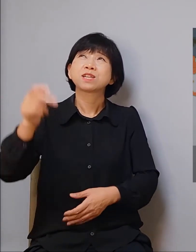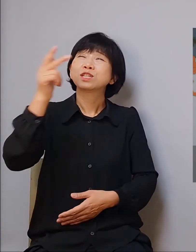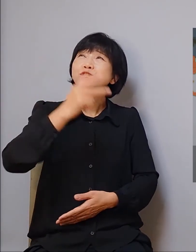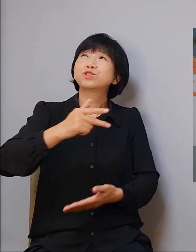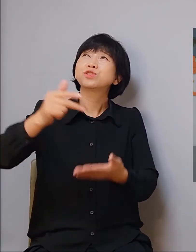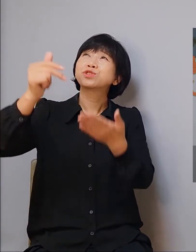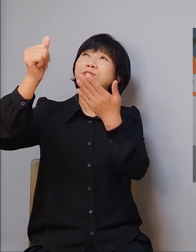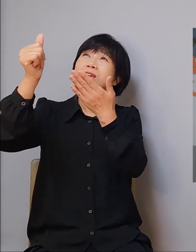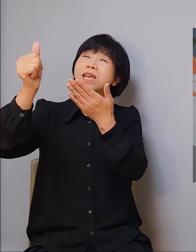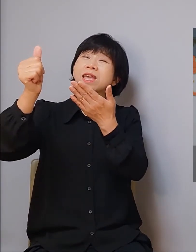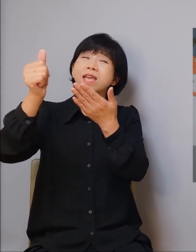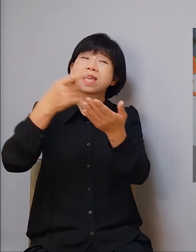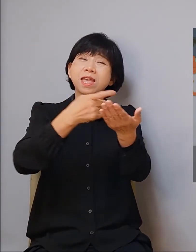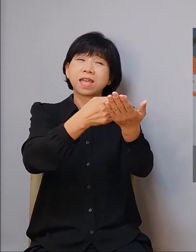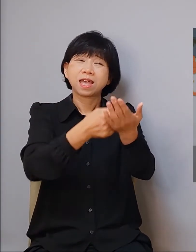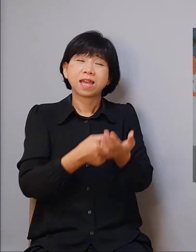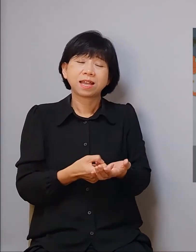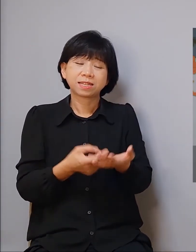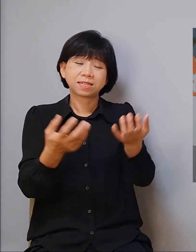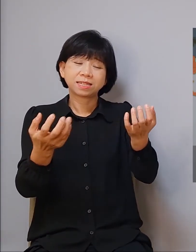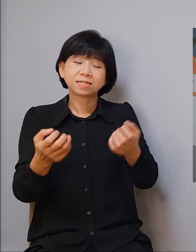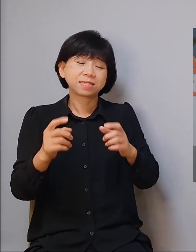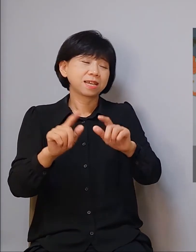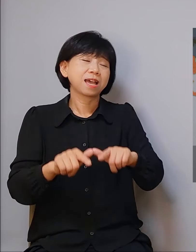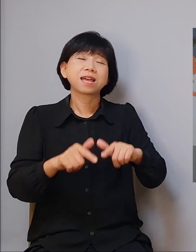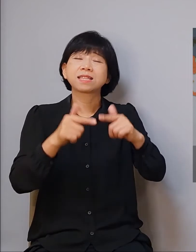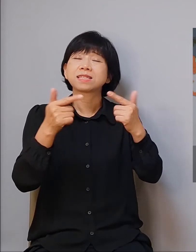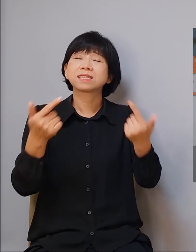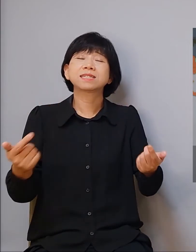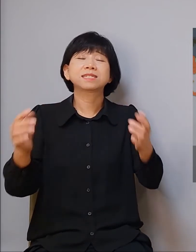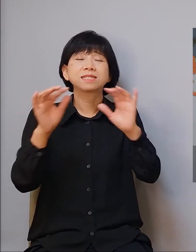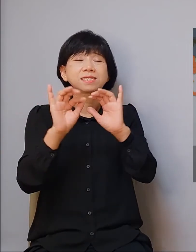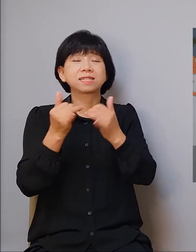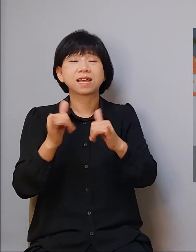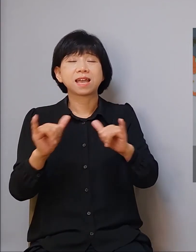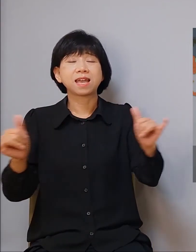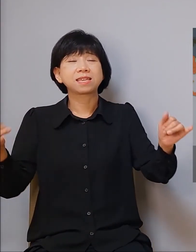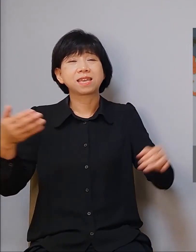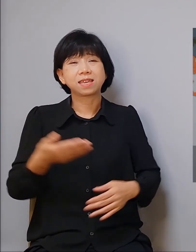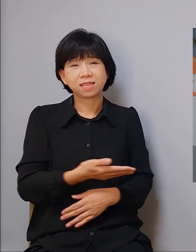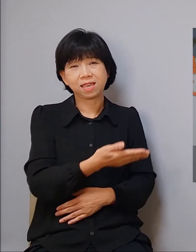일하시네. 주께 아끼지 않는